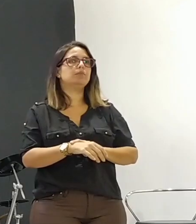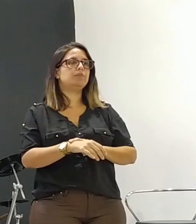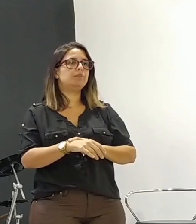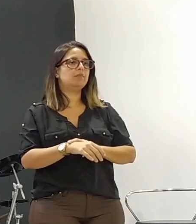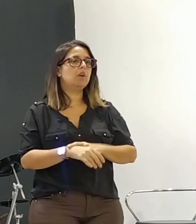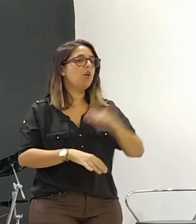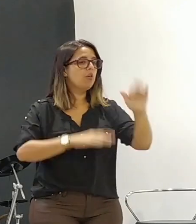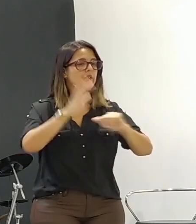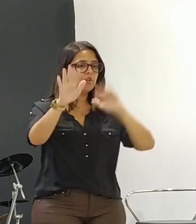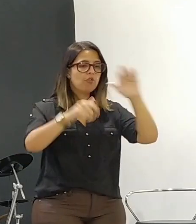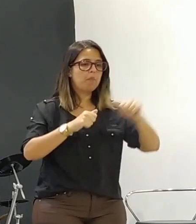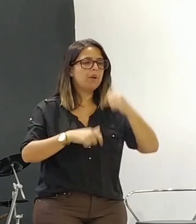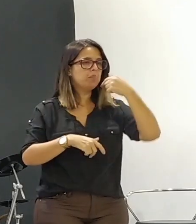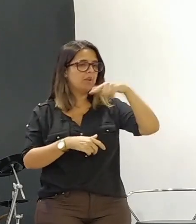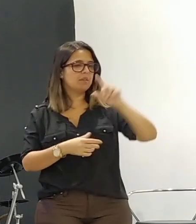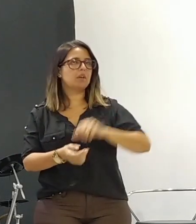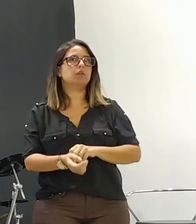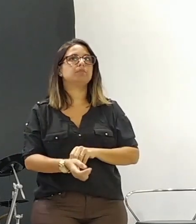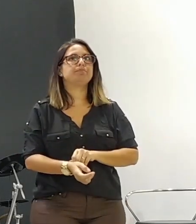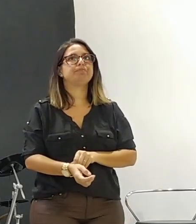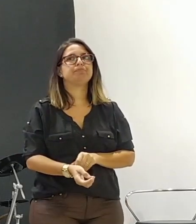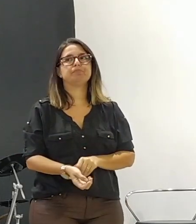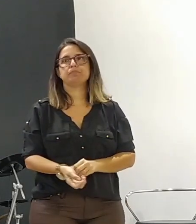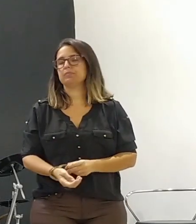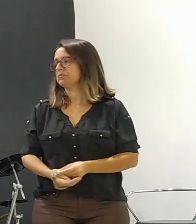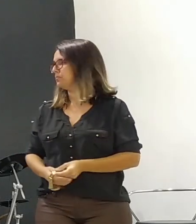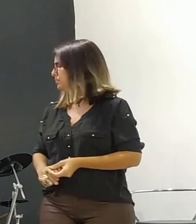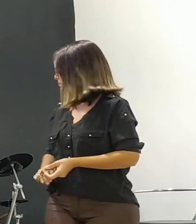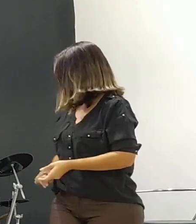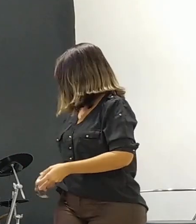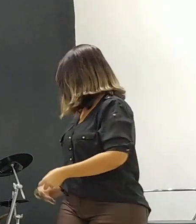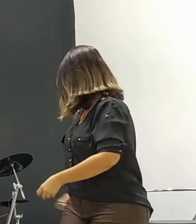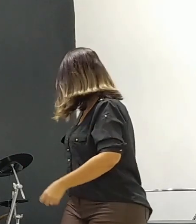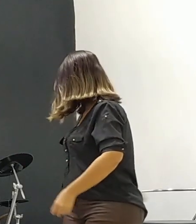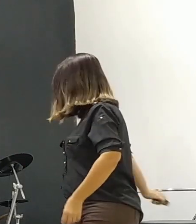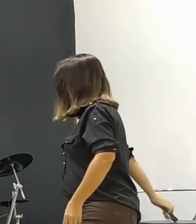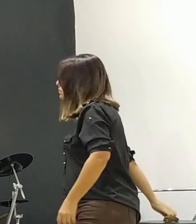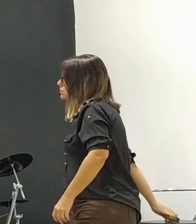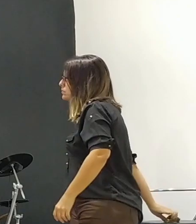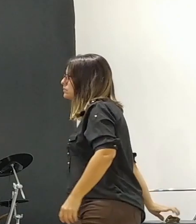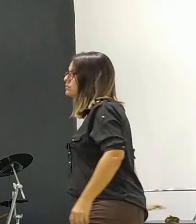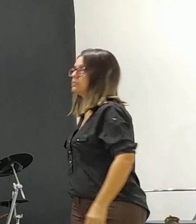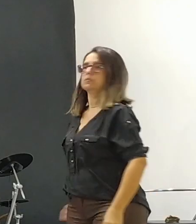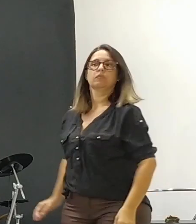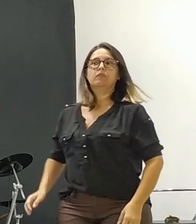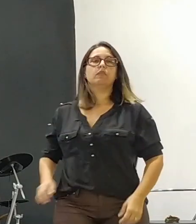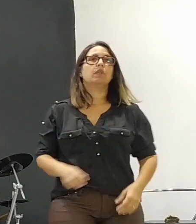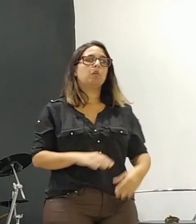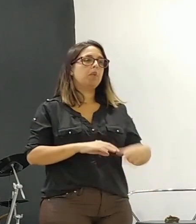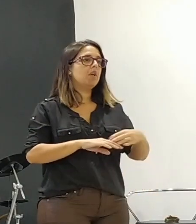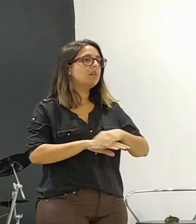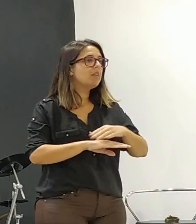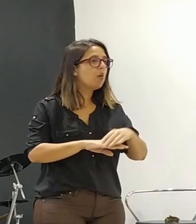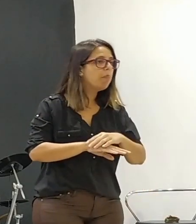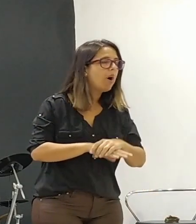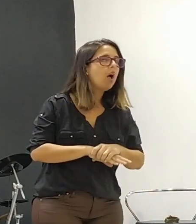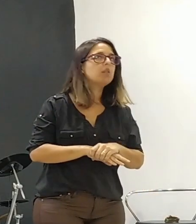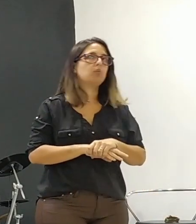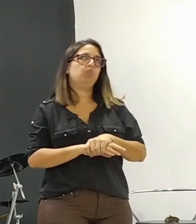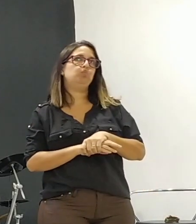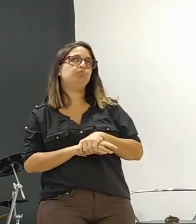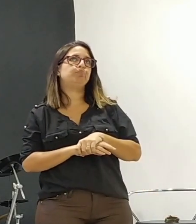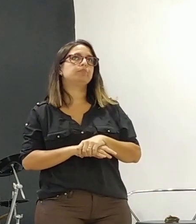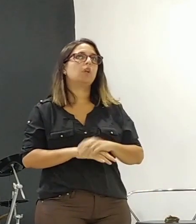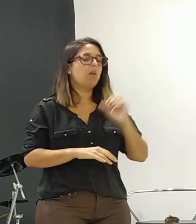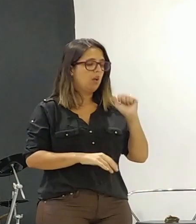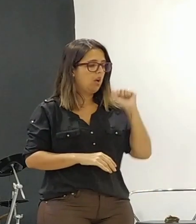seriam convocados para sair. Então eles tinham que comer sandália nos pés, os lombos cingidos, os sapatos nos pés,